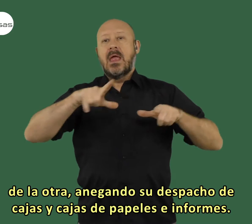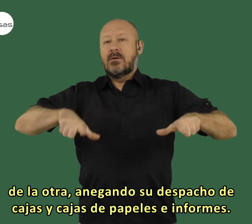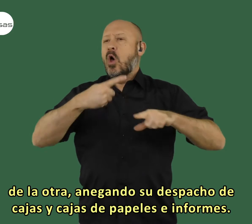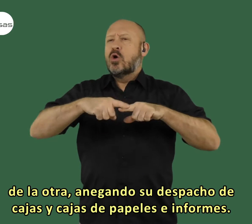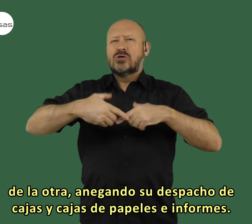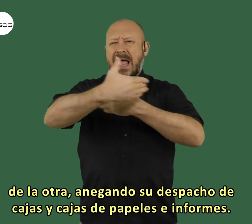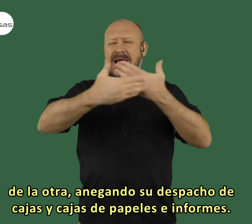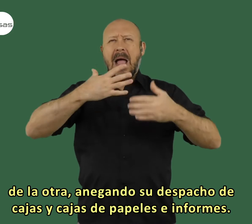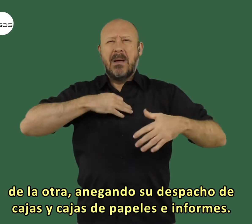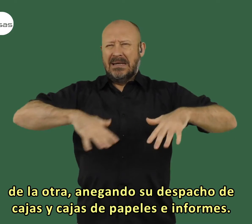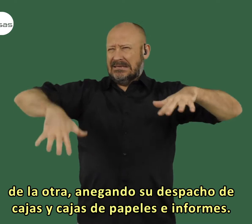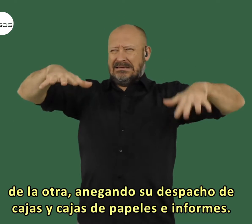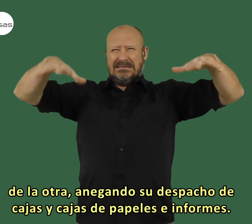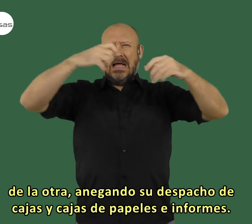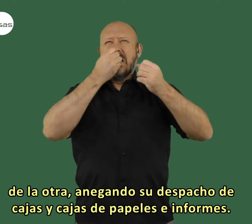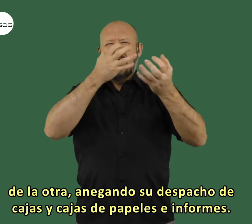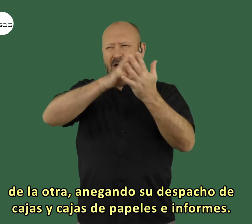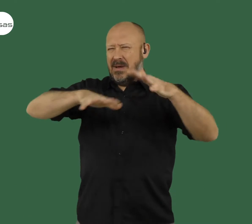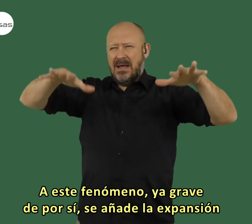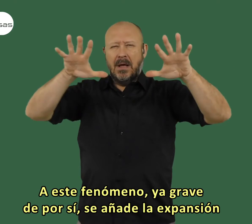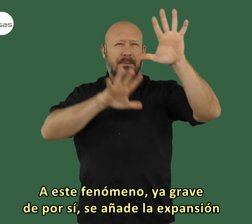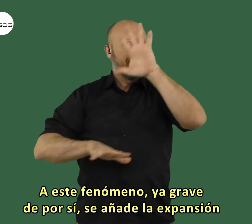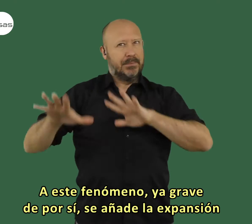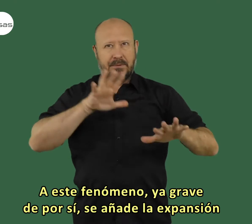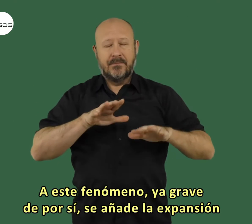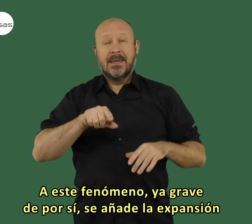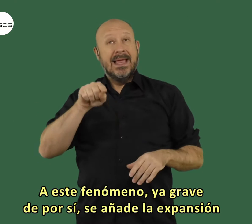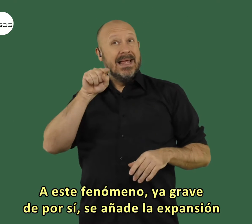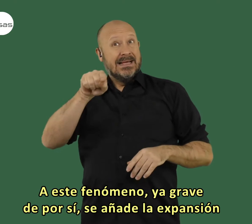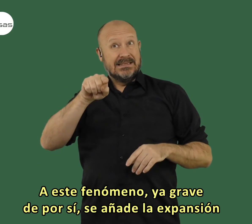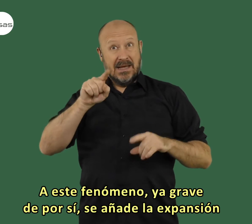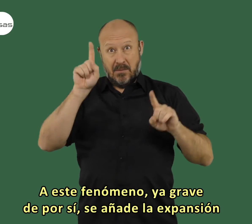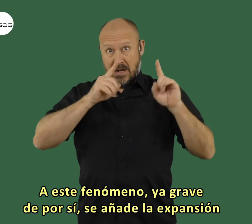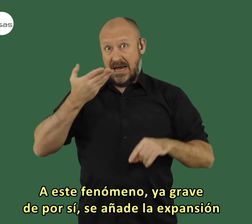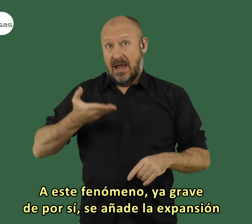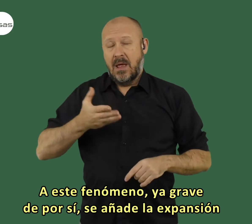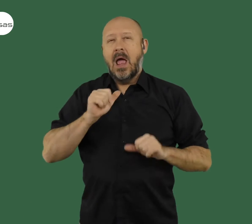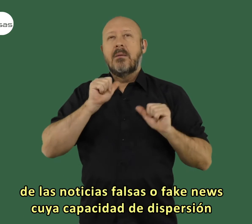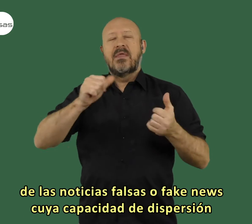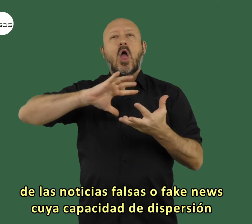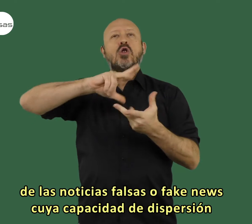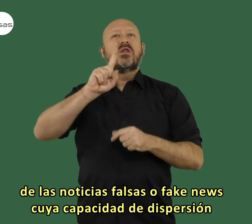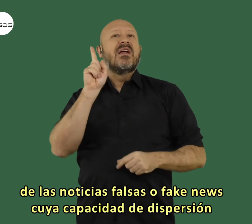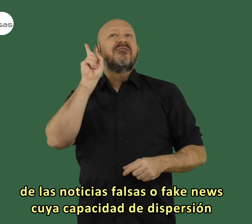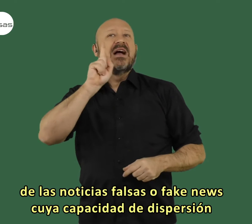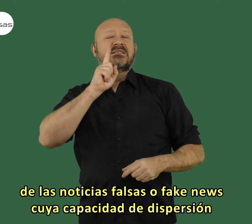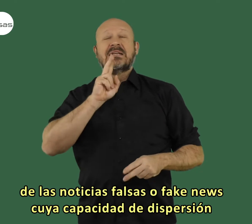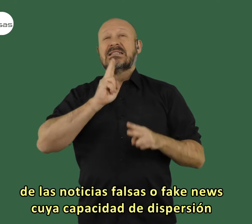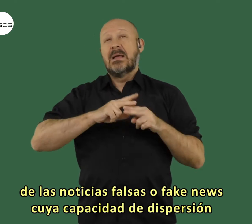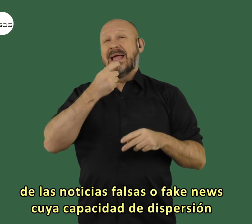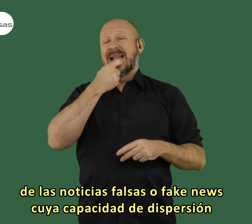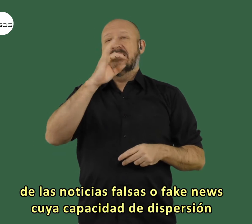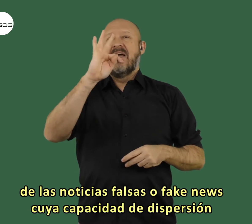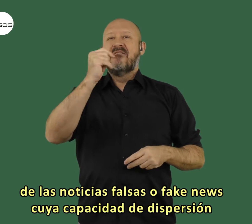anegando su despacho de cajas y cajas de papeles e informes. A este fenómeno ya grave de por sí se añade la expansión de las noticias falsas